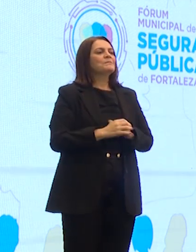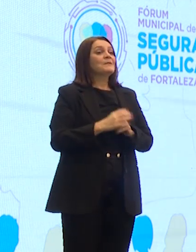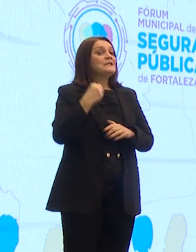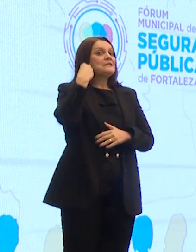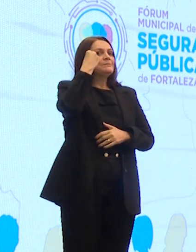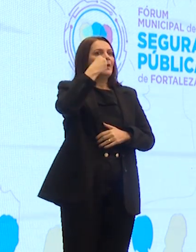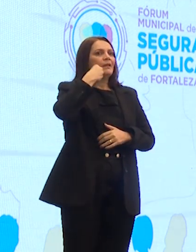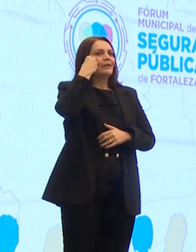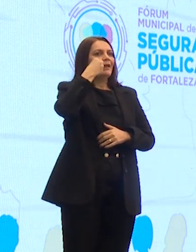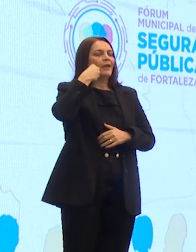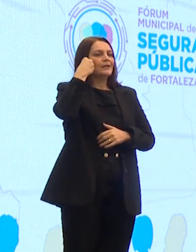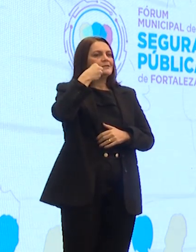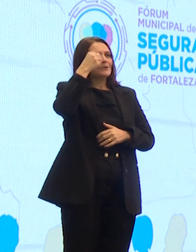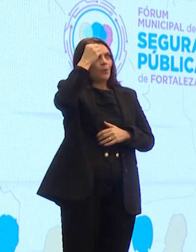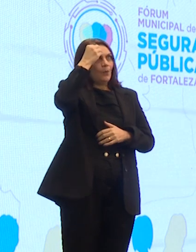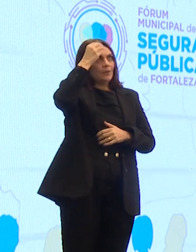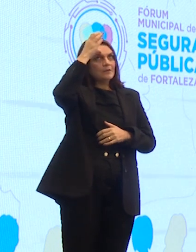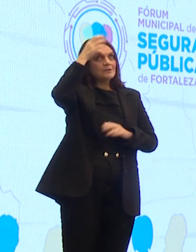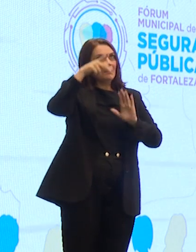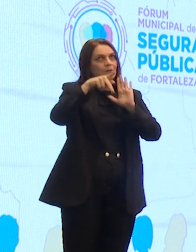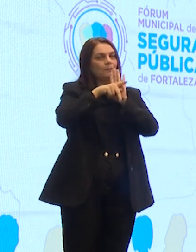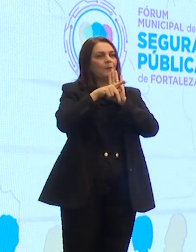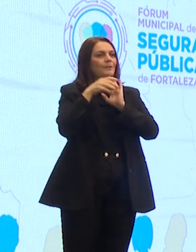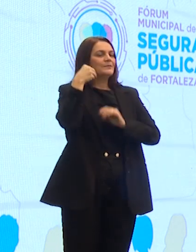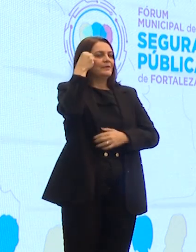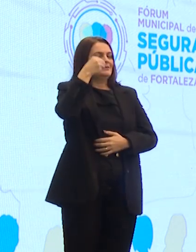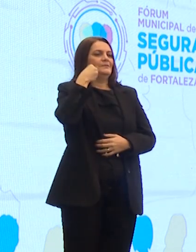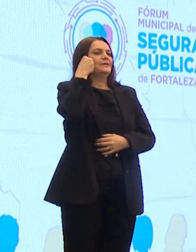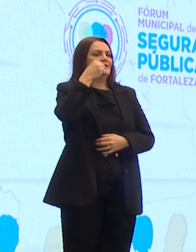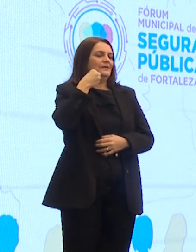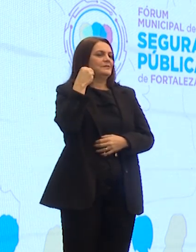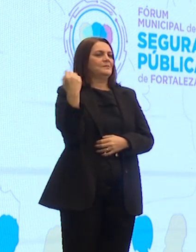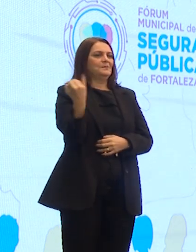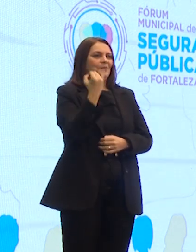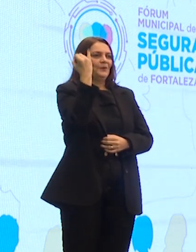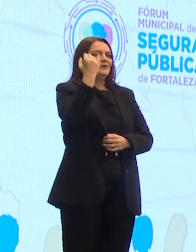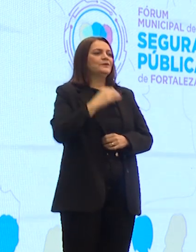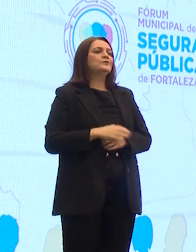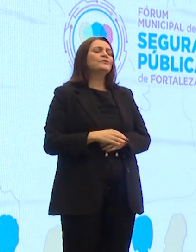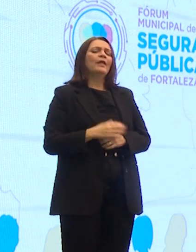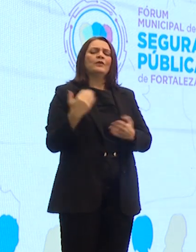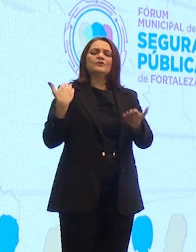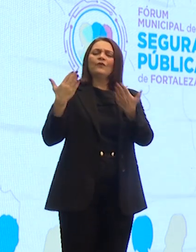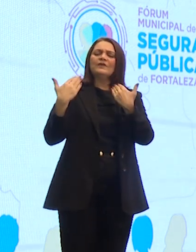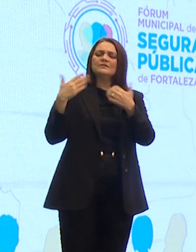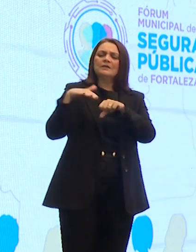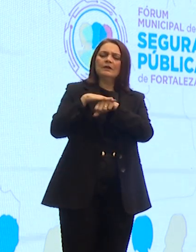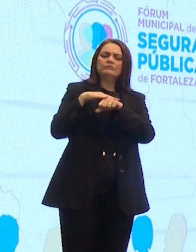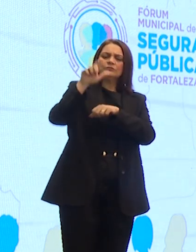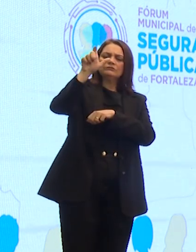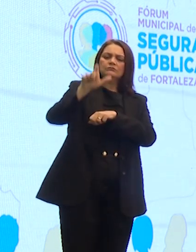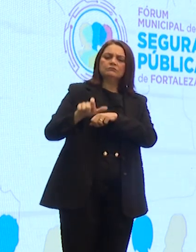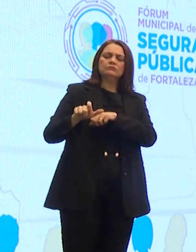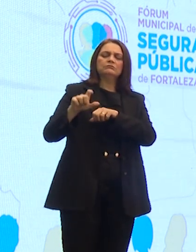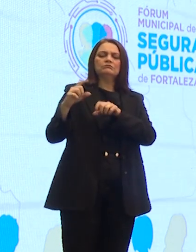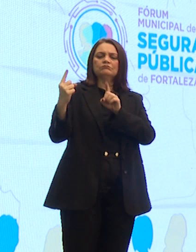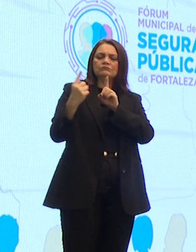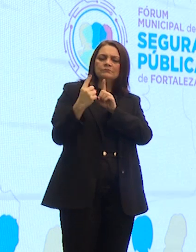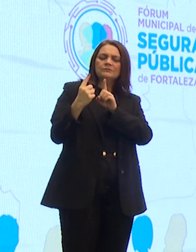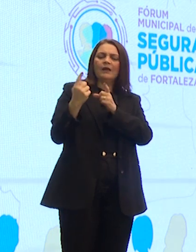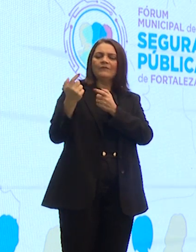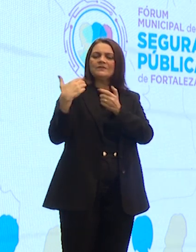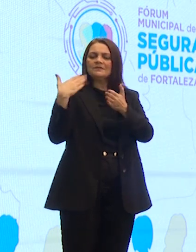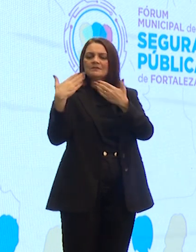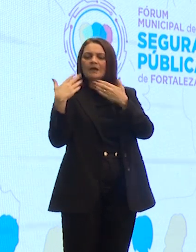experiência feito, o saber feito da experiência. E nós conversamos sobre vários temas. E